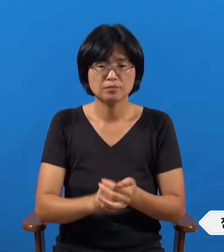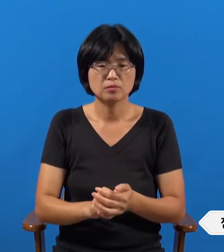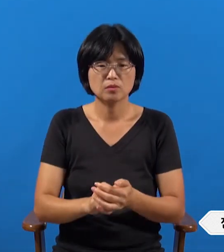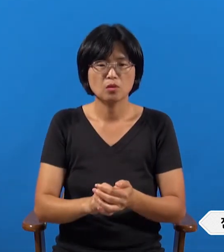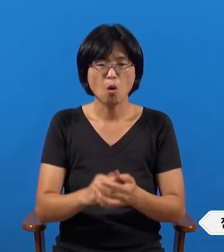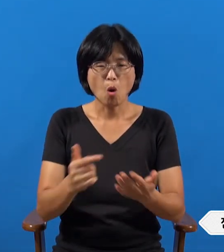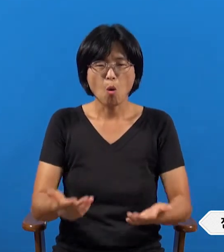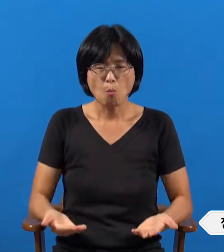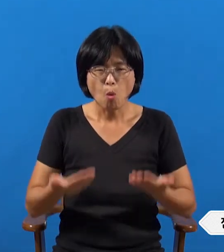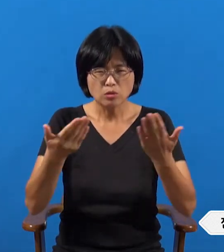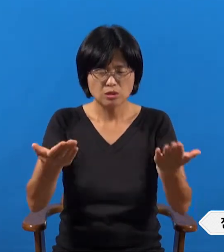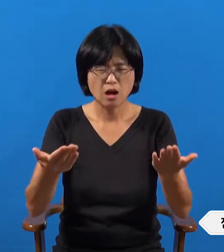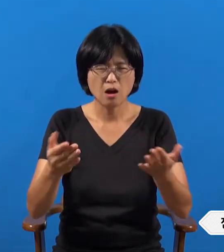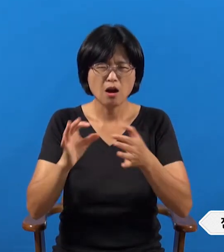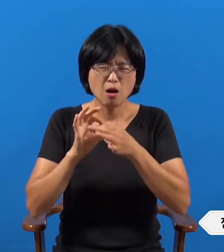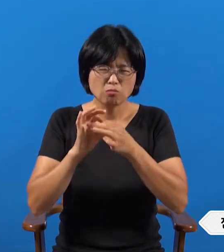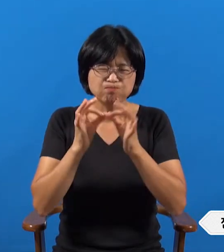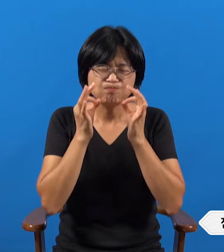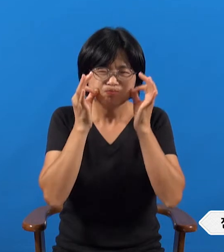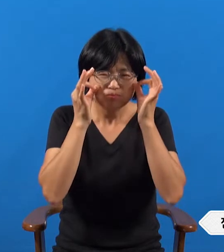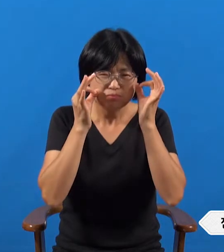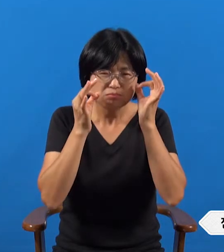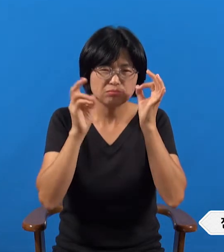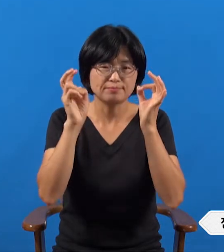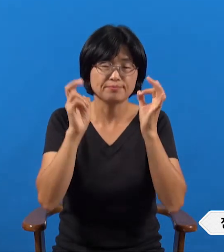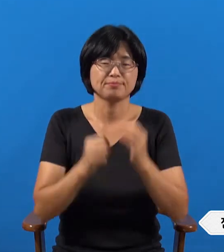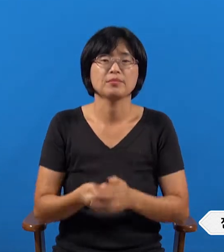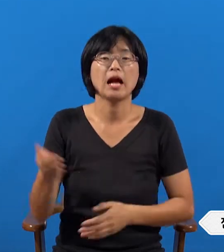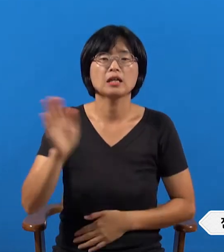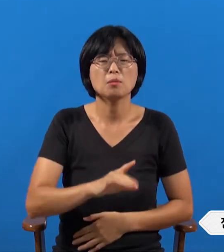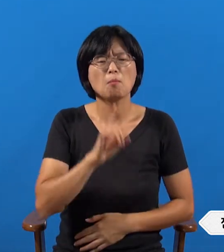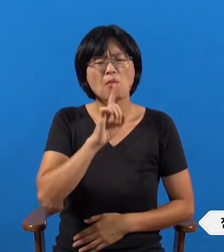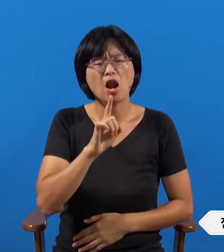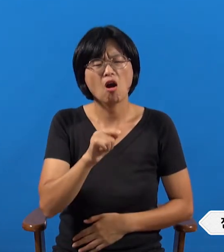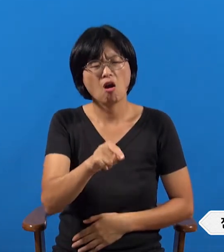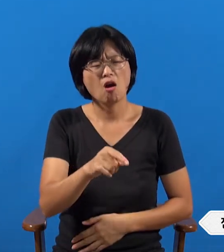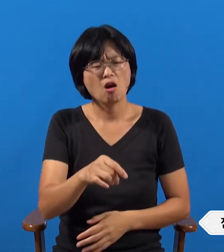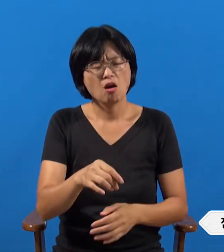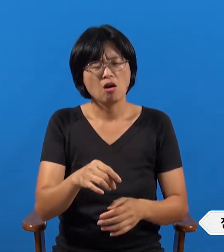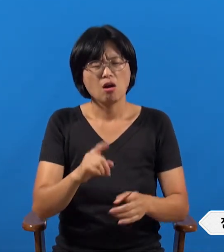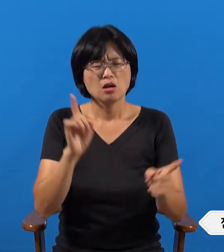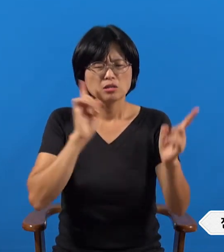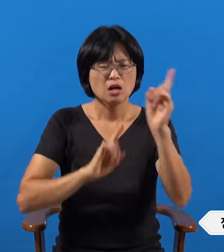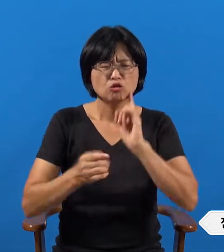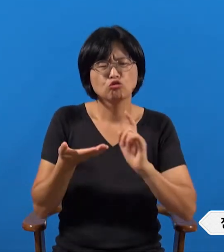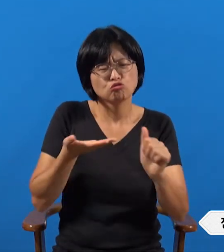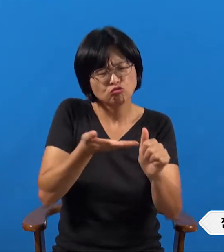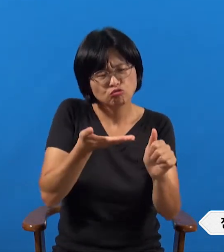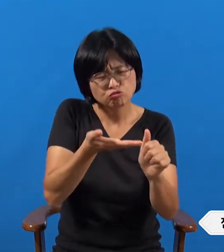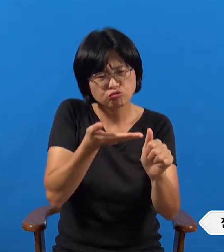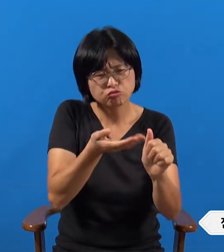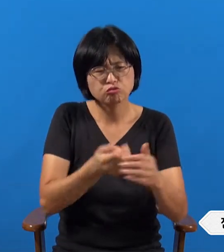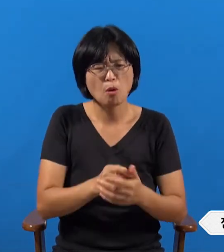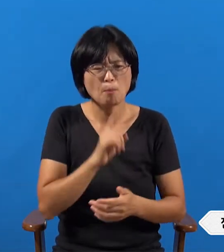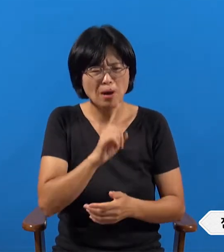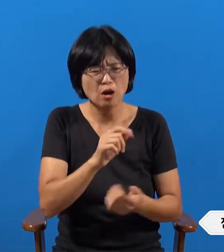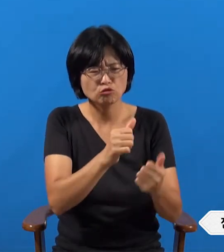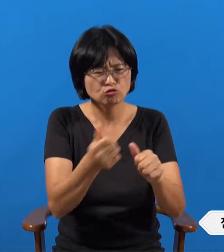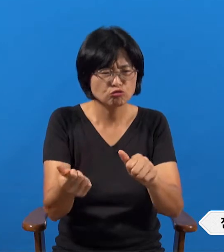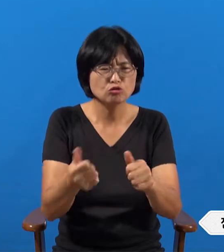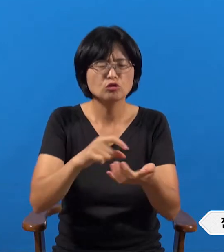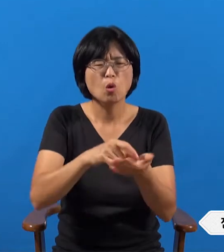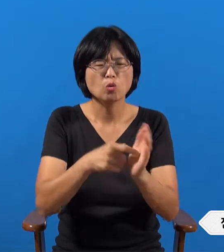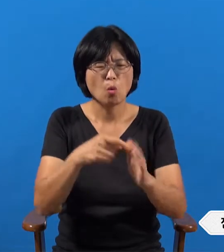교회 봉사에 헌신할 수도 있습니다. 그러나 말로 상처가 되고 말로 힘들게 하고 말로 사람을 죽이는